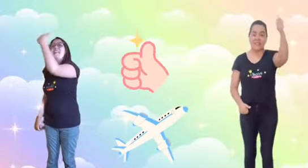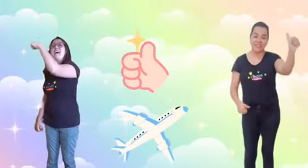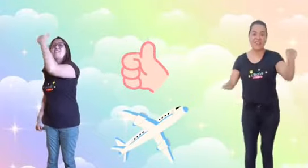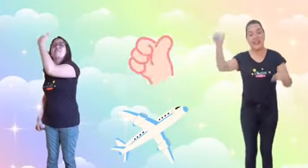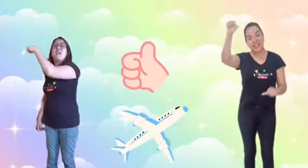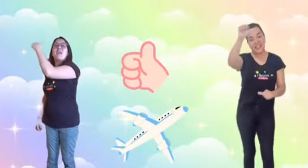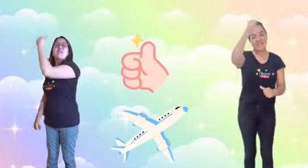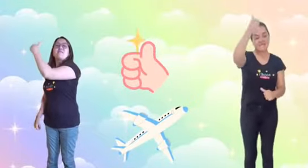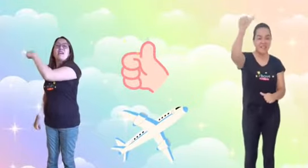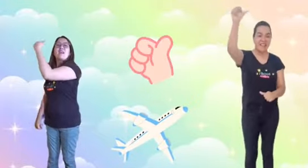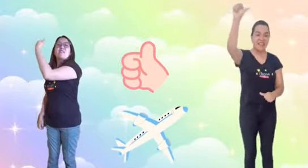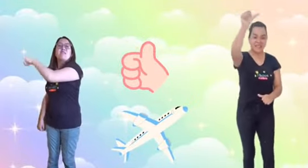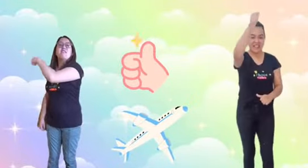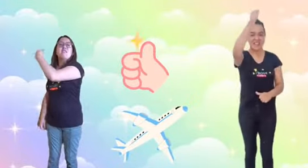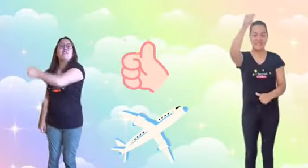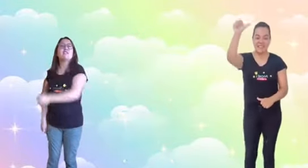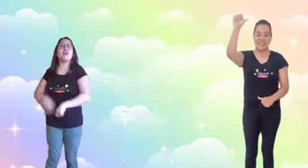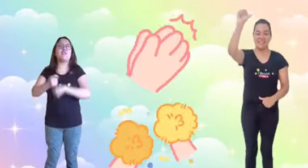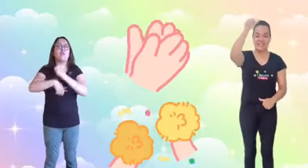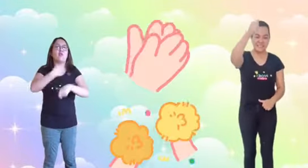a dar un hue, hue, huelo en un avión,